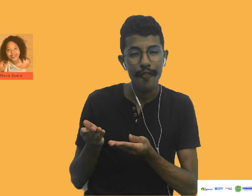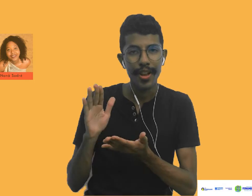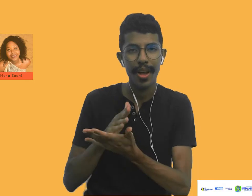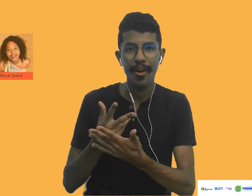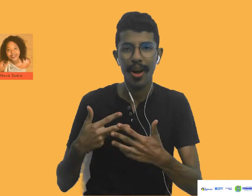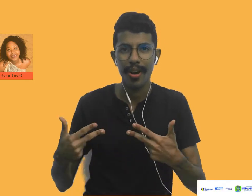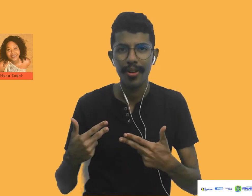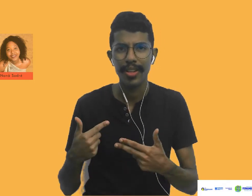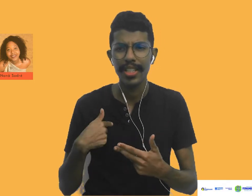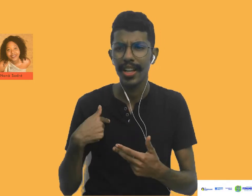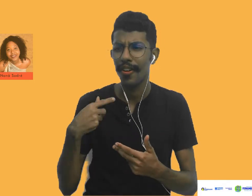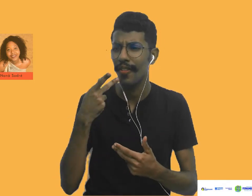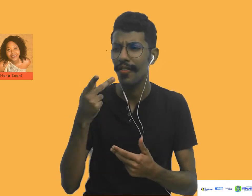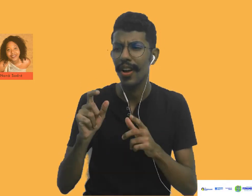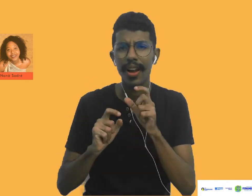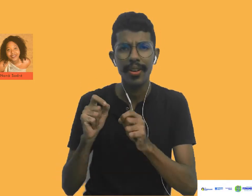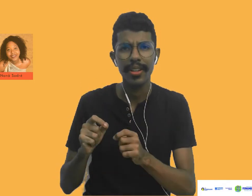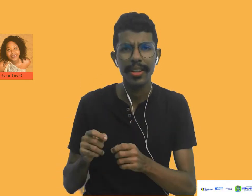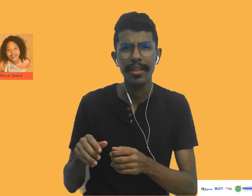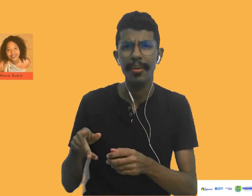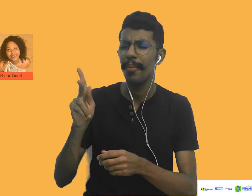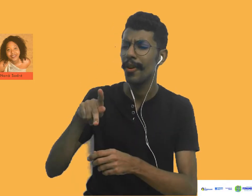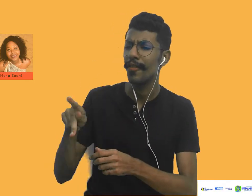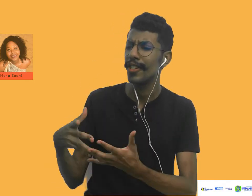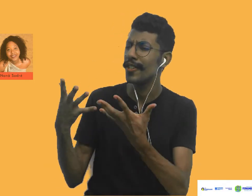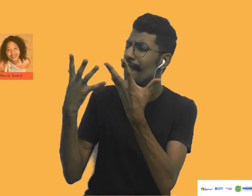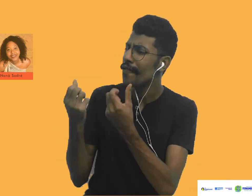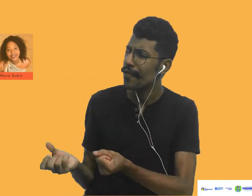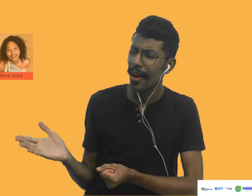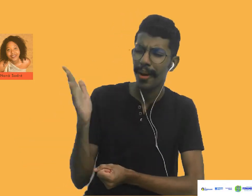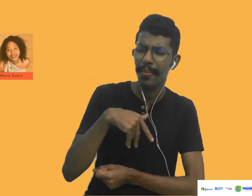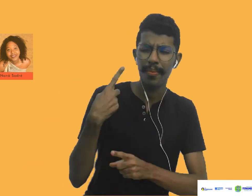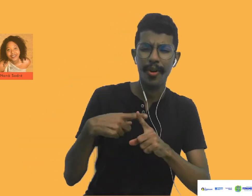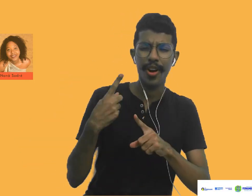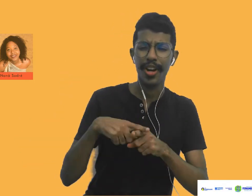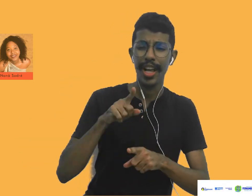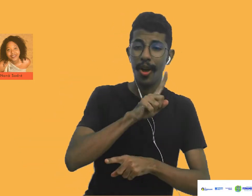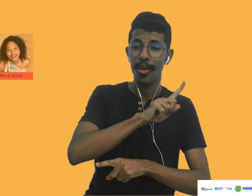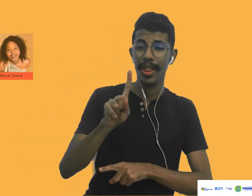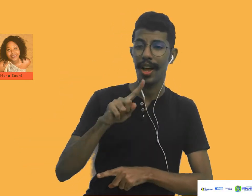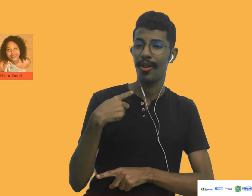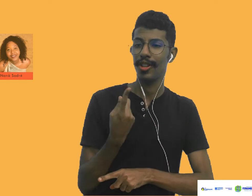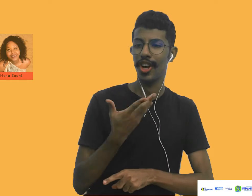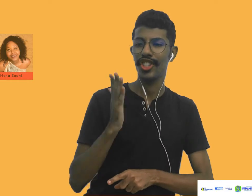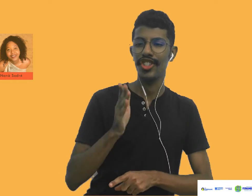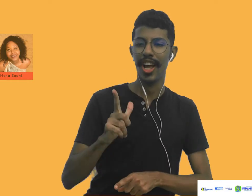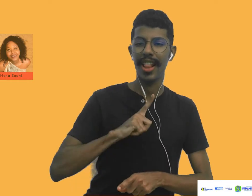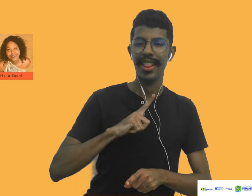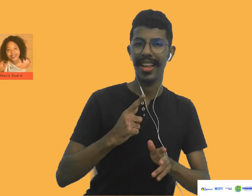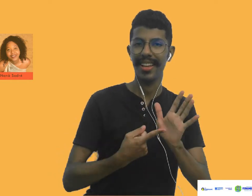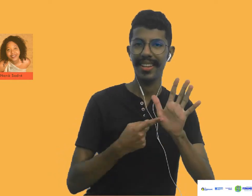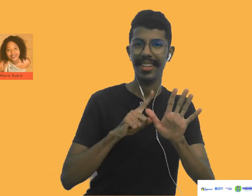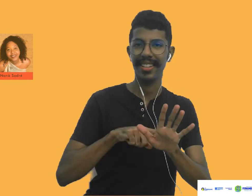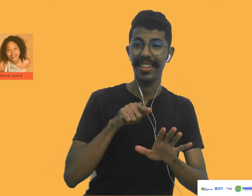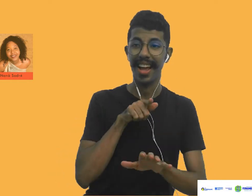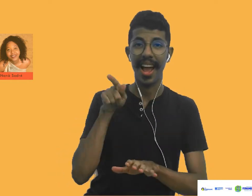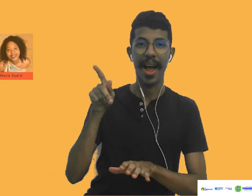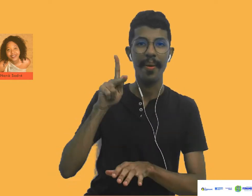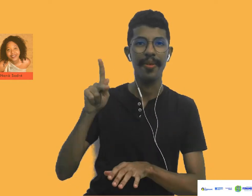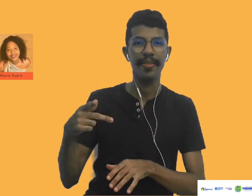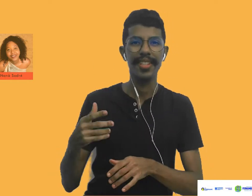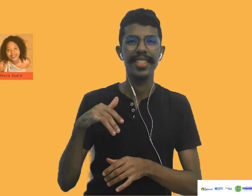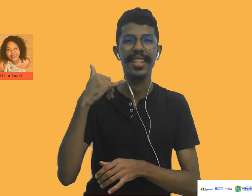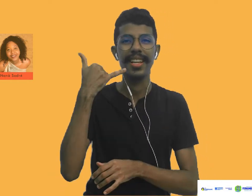digo: professor, vamos embora, porque ou não a gente já tem. Aí ele dá uma gargalhada do outro lado do telefone. Ah, eu adoro quando você